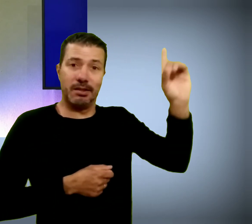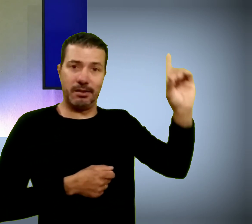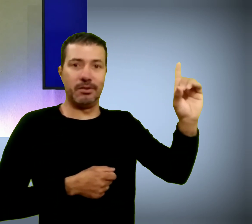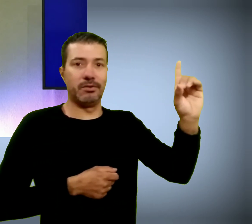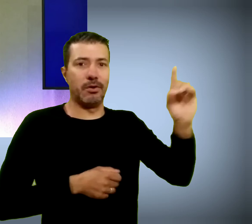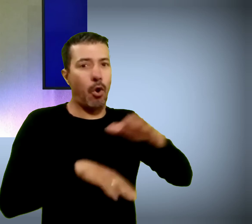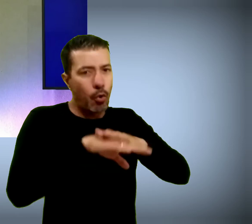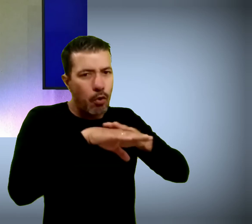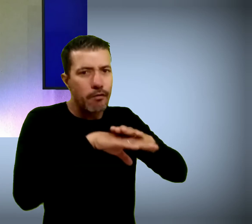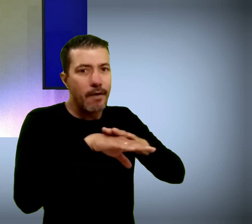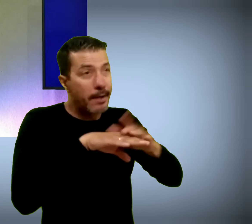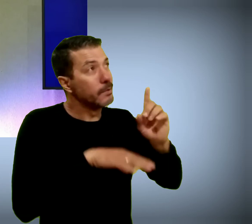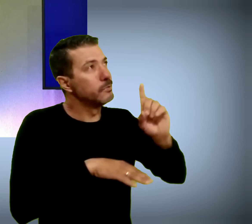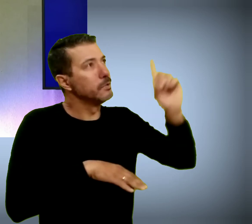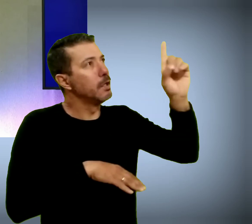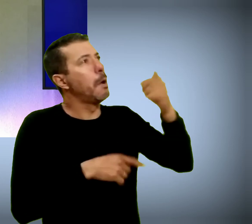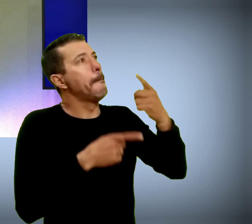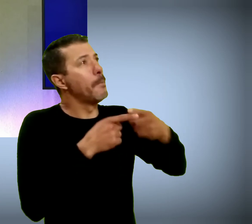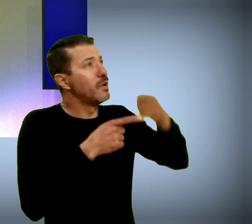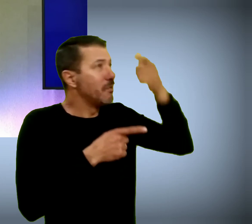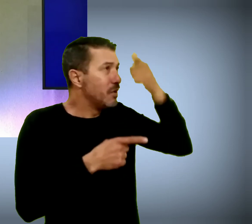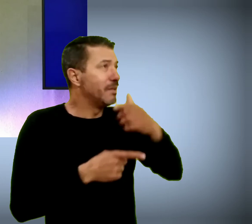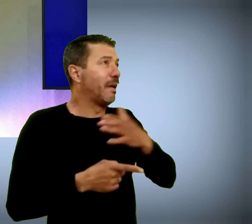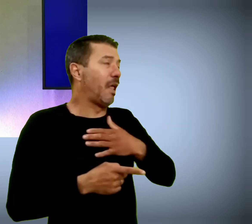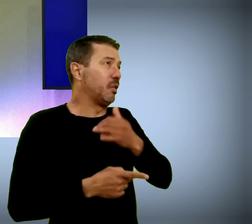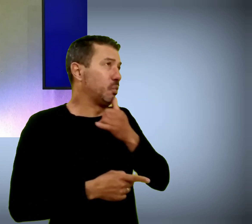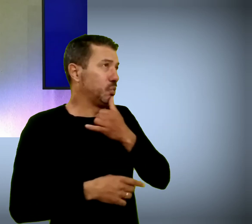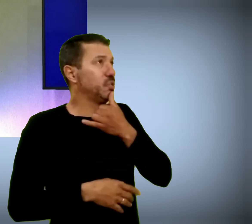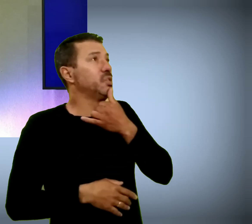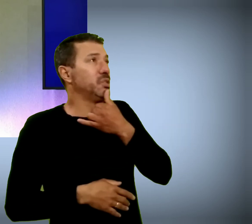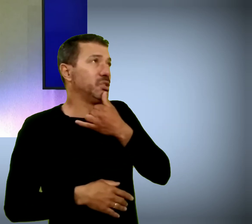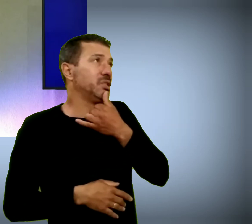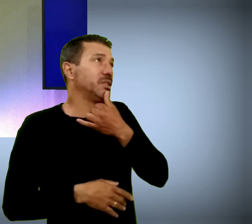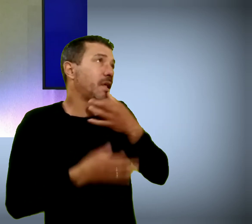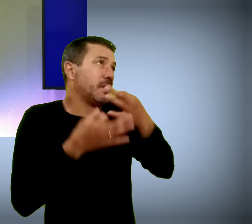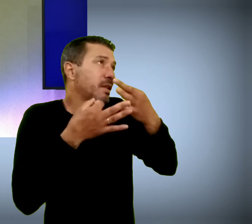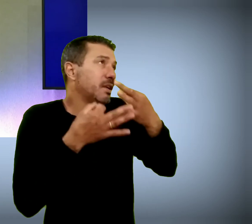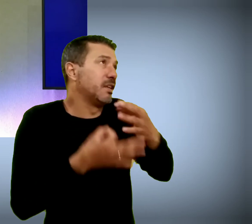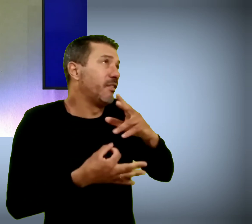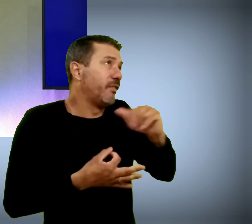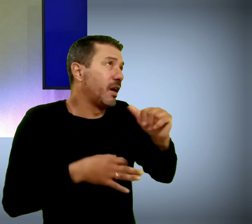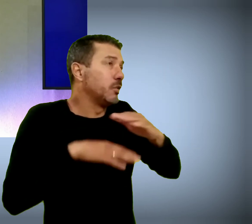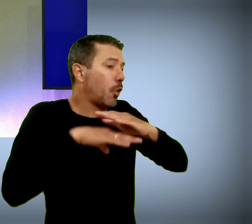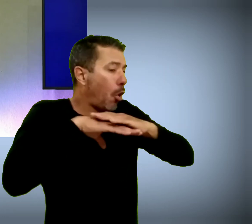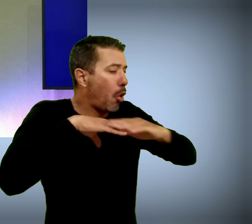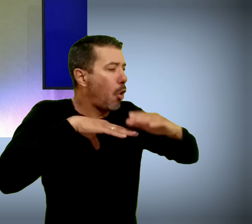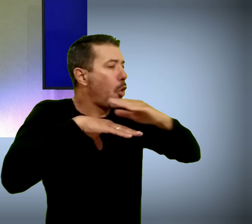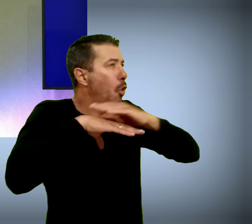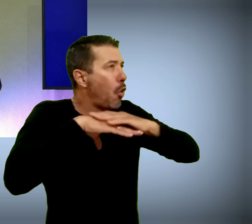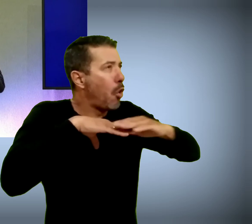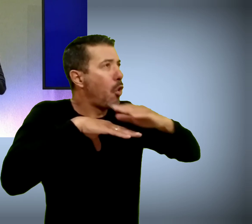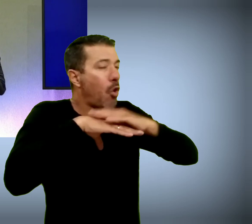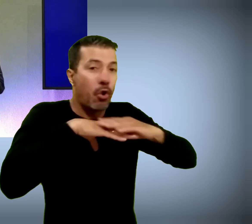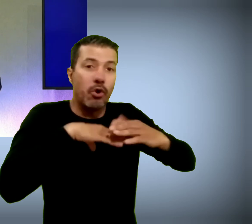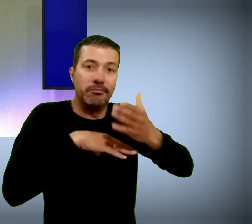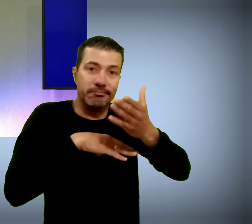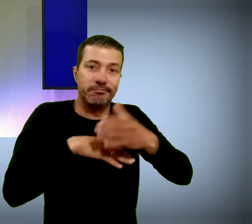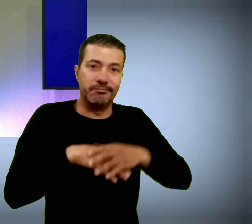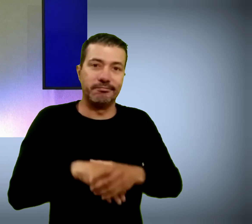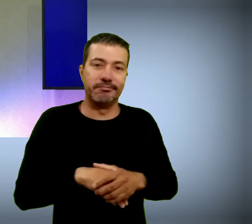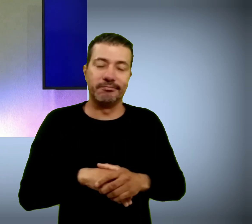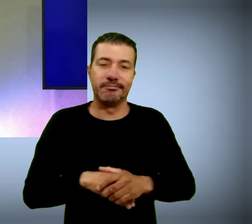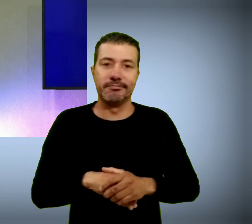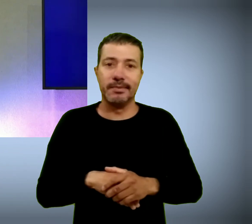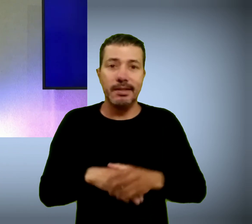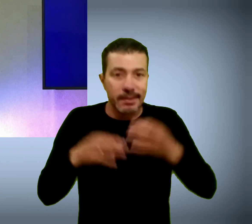você conversar com Ele e falar por que você está triste, pode ter certeza que você vai ter uma consolação. Tá bem?